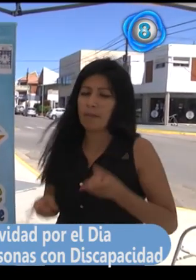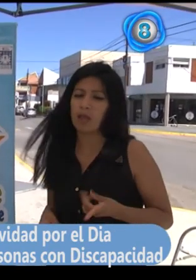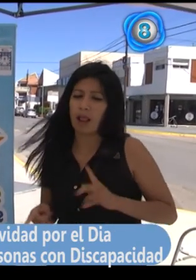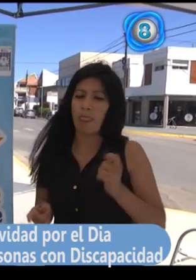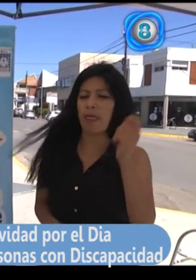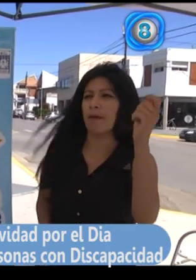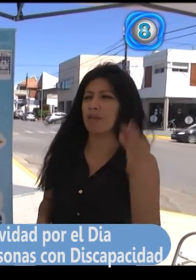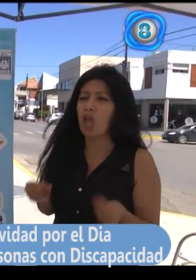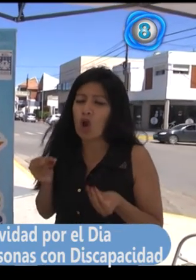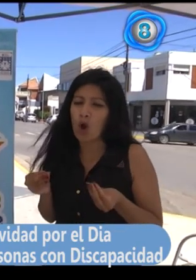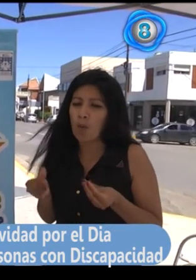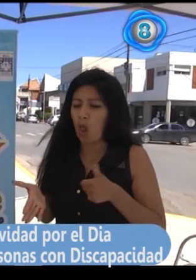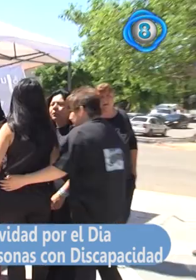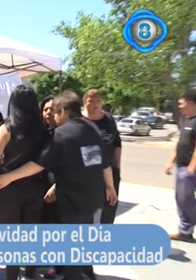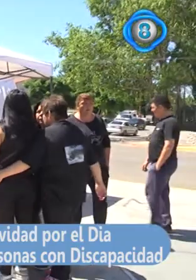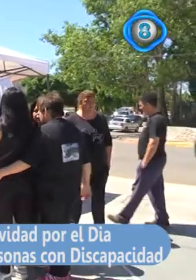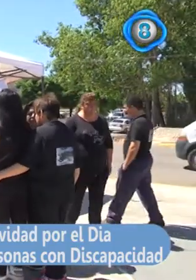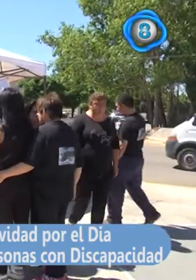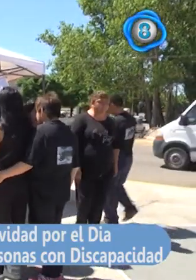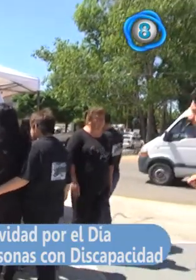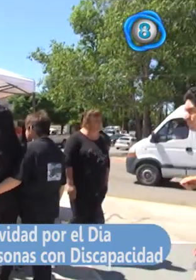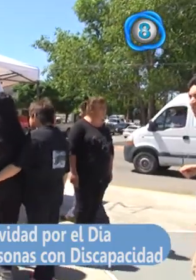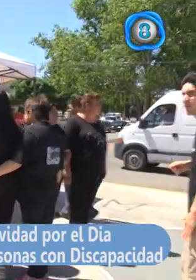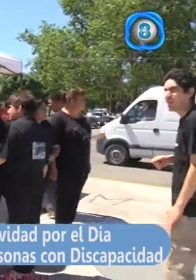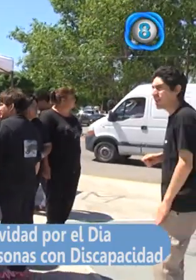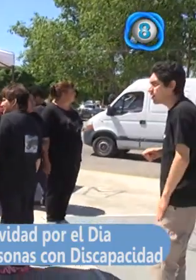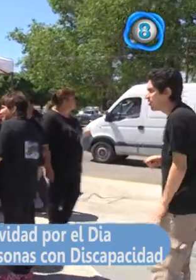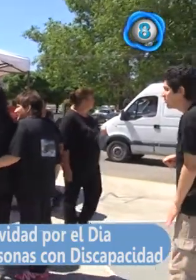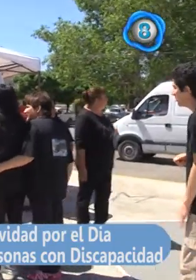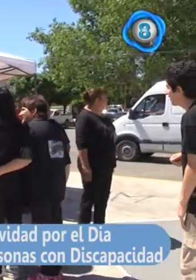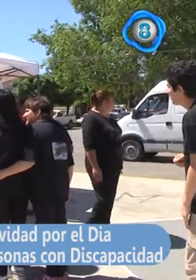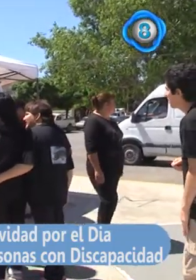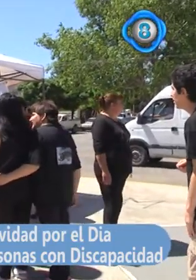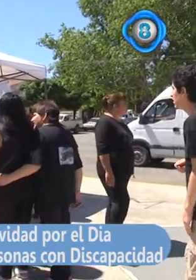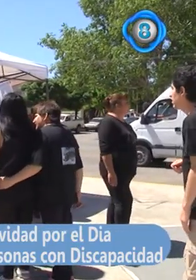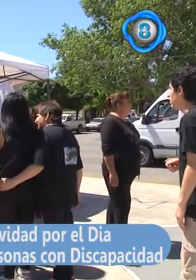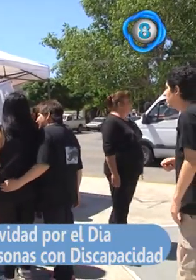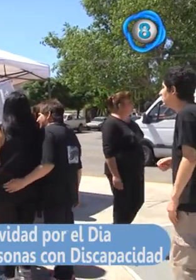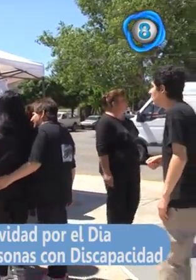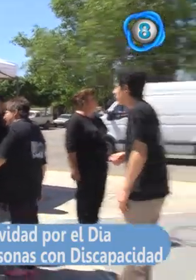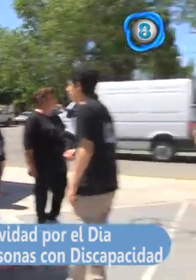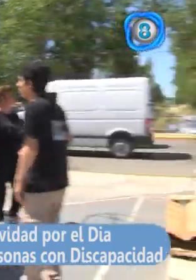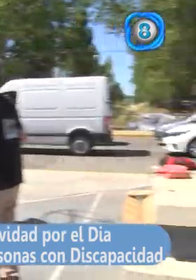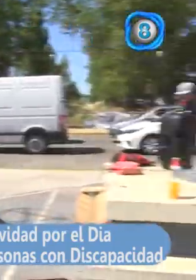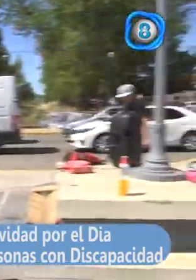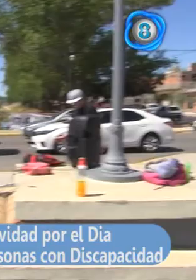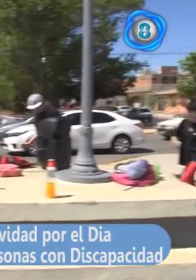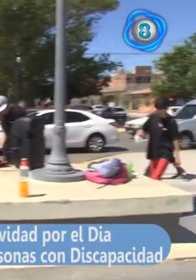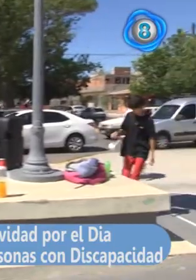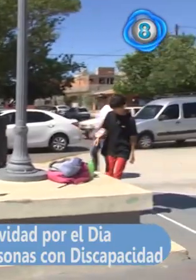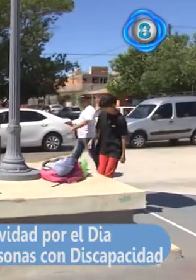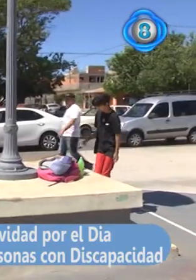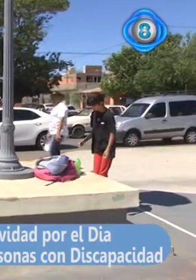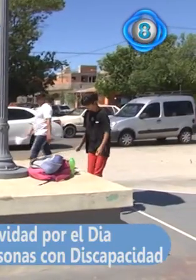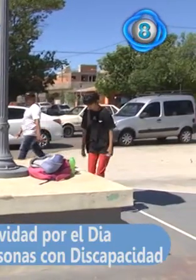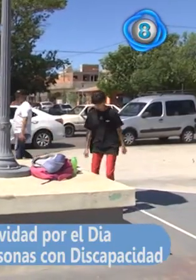acerca de lo que es el documento, que es el Certificado Único de Discapacidad, es un documento nacional donde certifica la discapacidad de la persona.